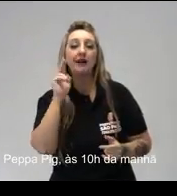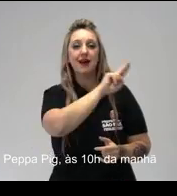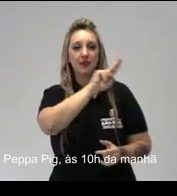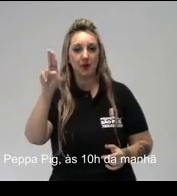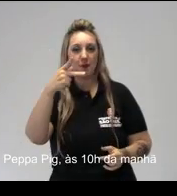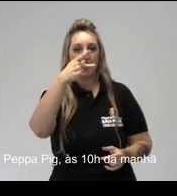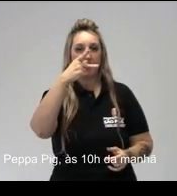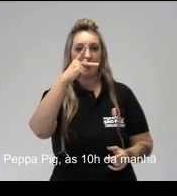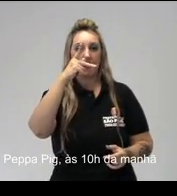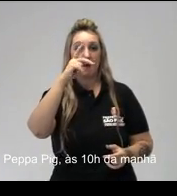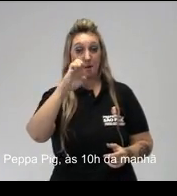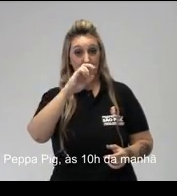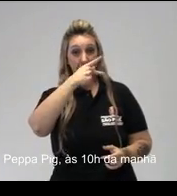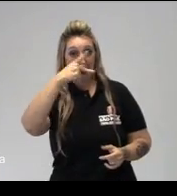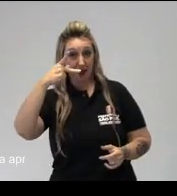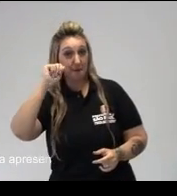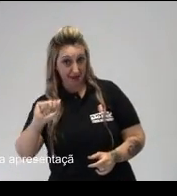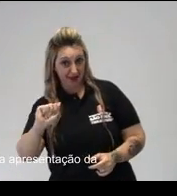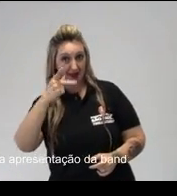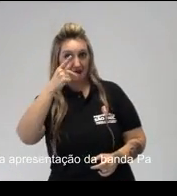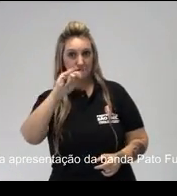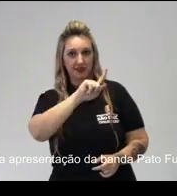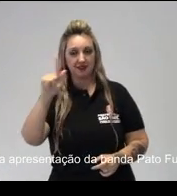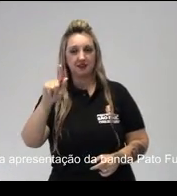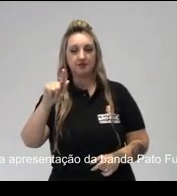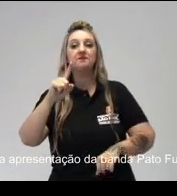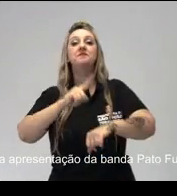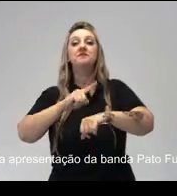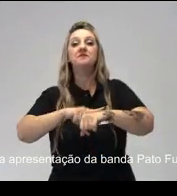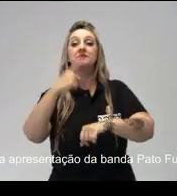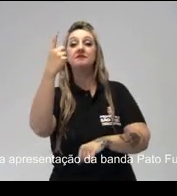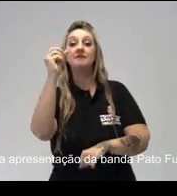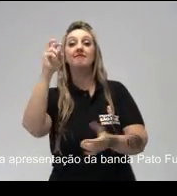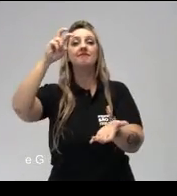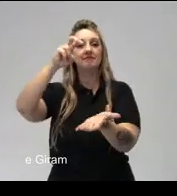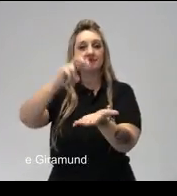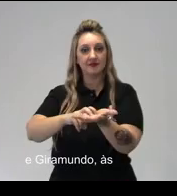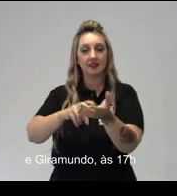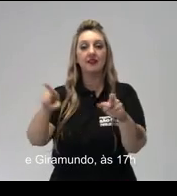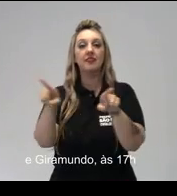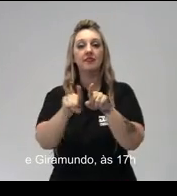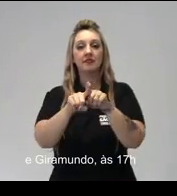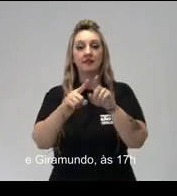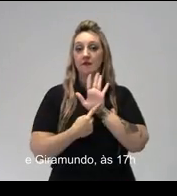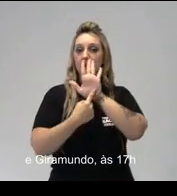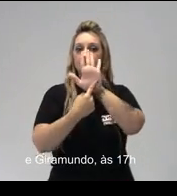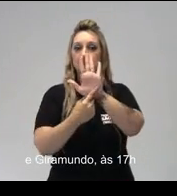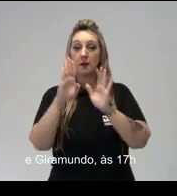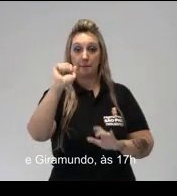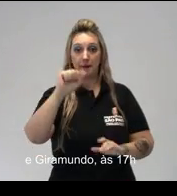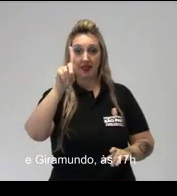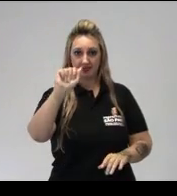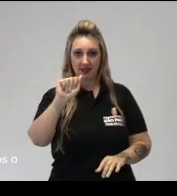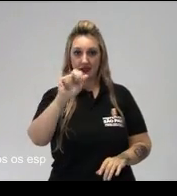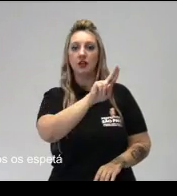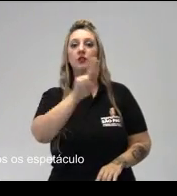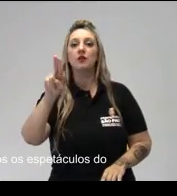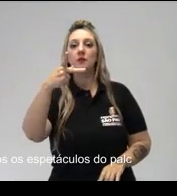Pig, às 10 horas da manhã, e da apresentação da banda Patufu e Giramundo, às 5 horas da